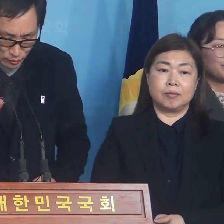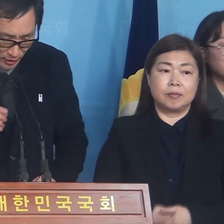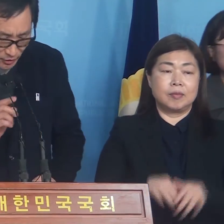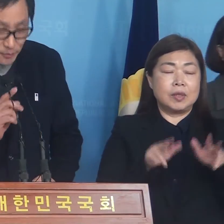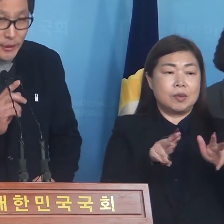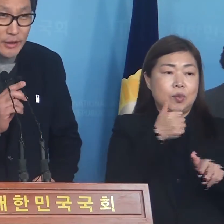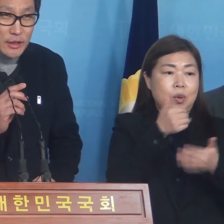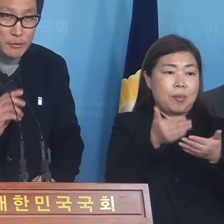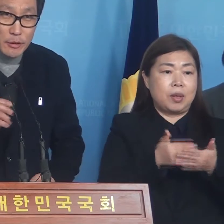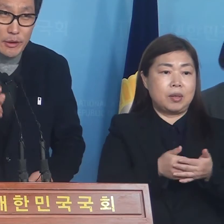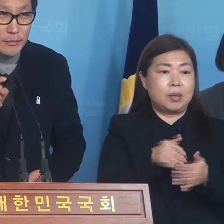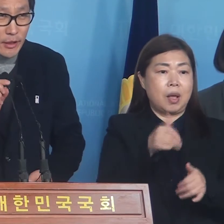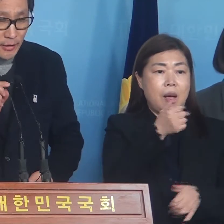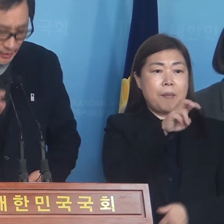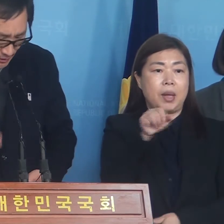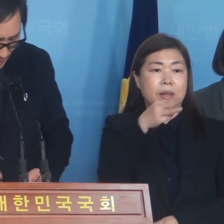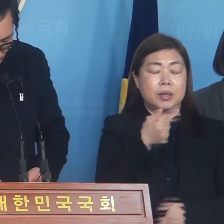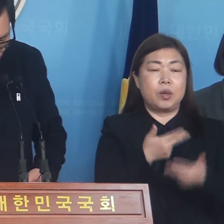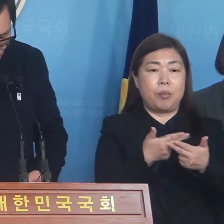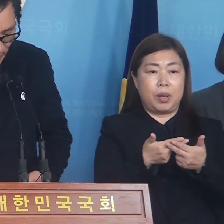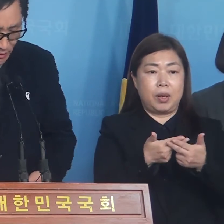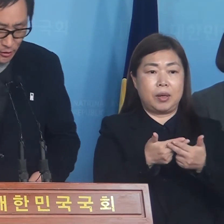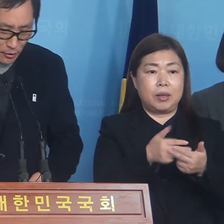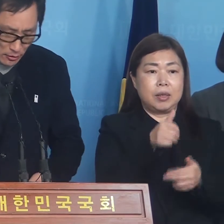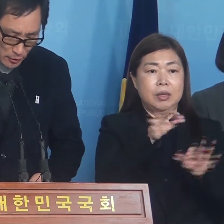네, 한국마트협회 김성민입니다.